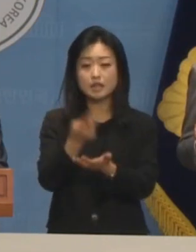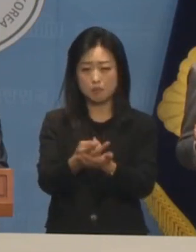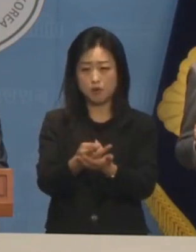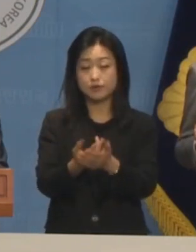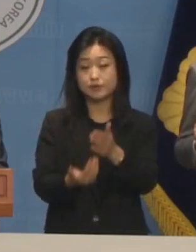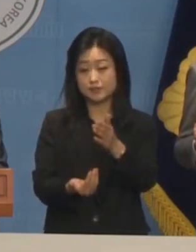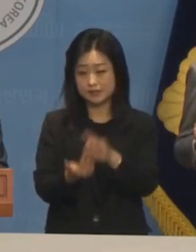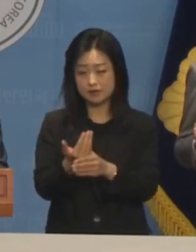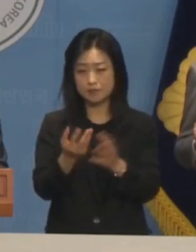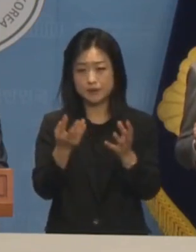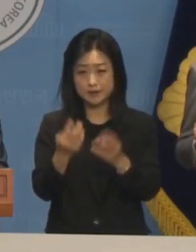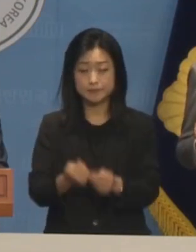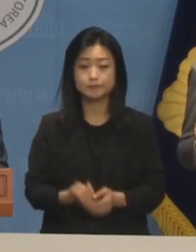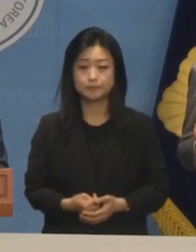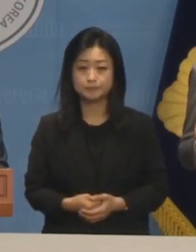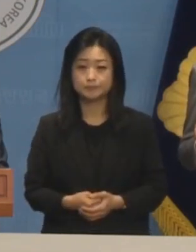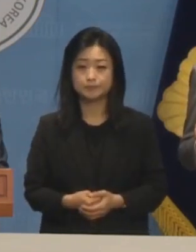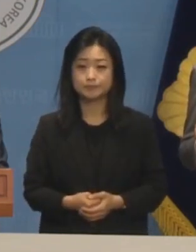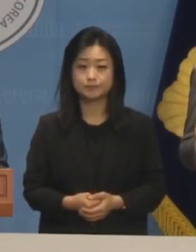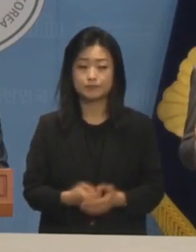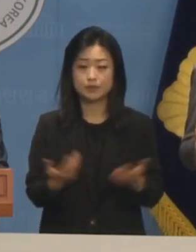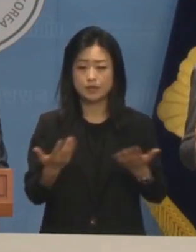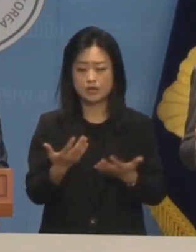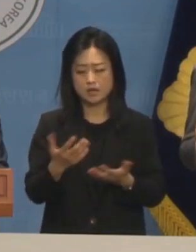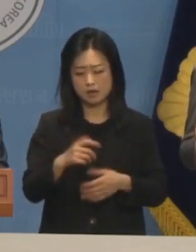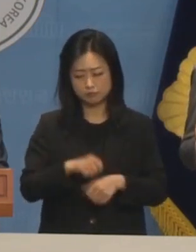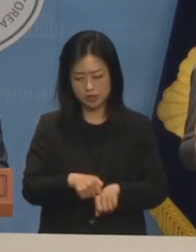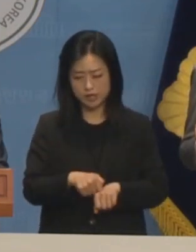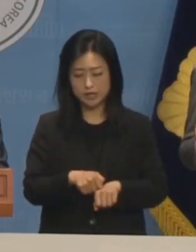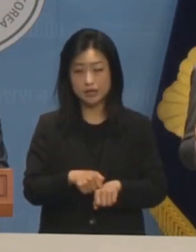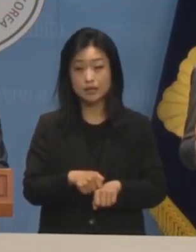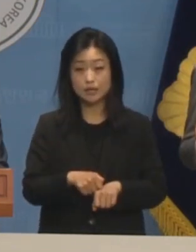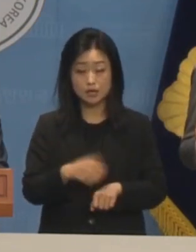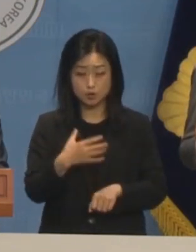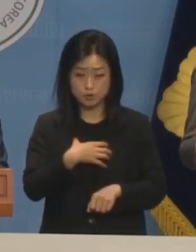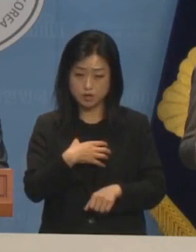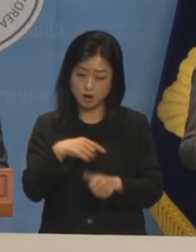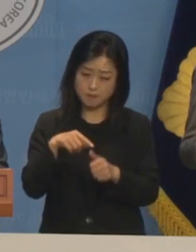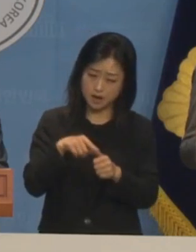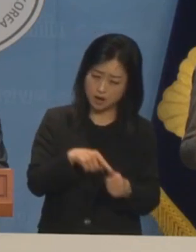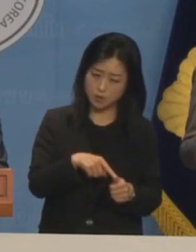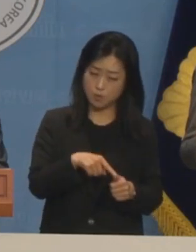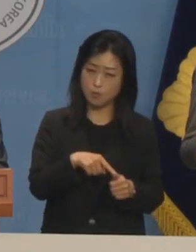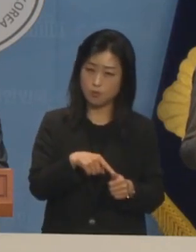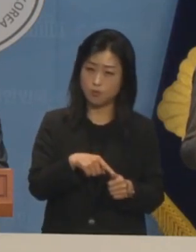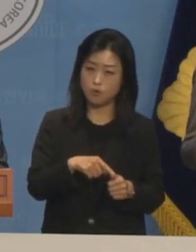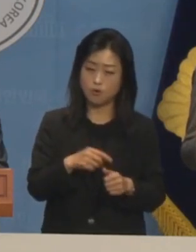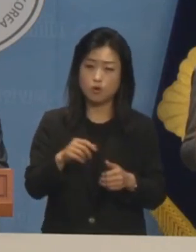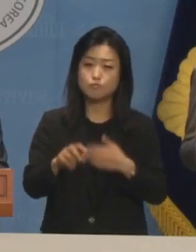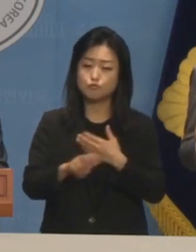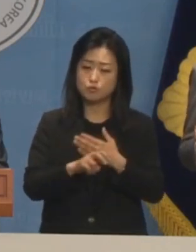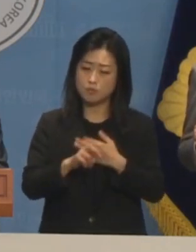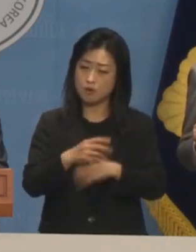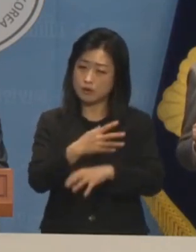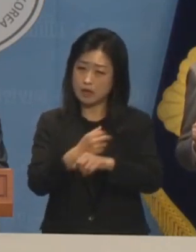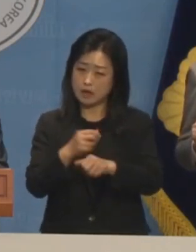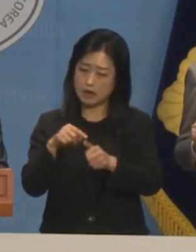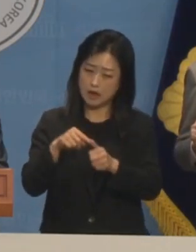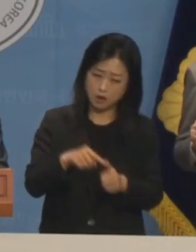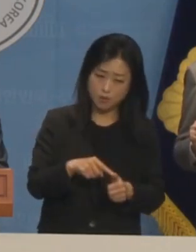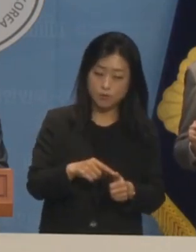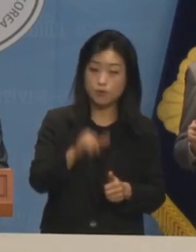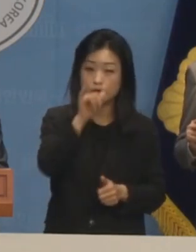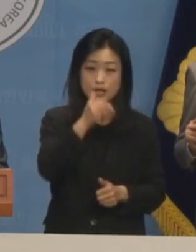잇따라 발생하고 있습니다. 과로 등 위험을 강요하지 않았는지, 불공정한 계약을 강요하지